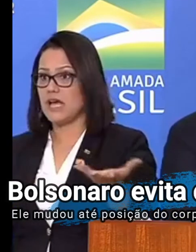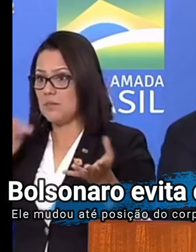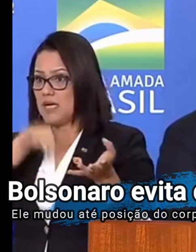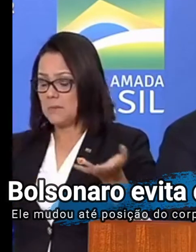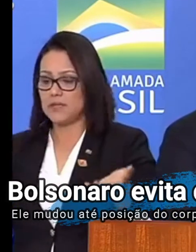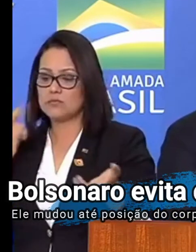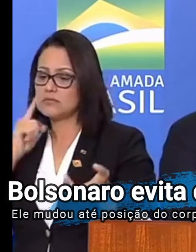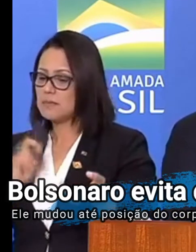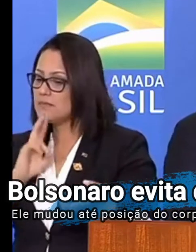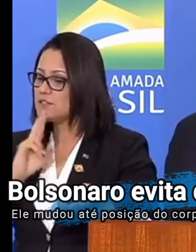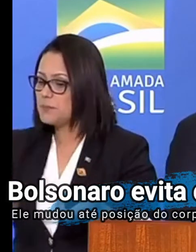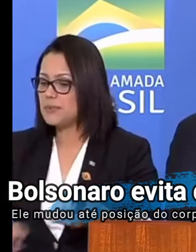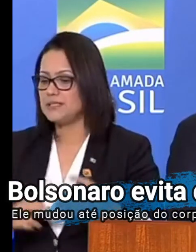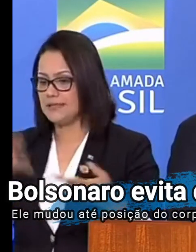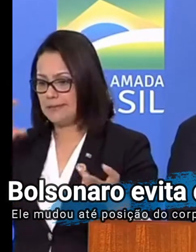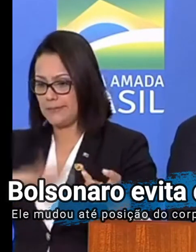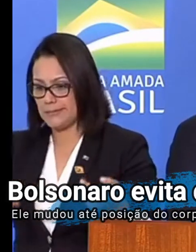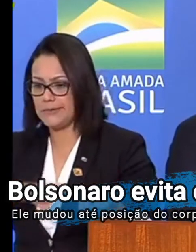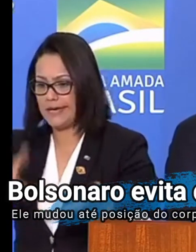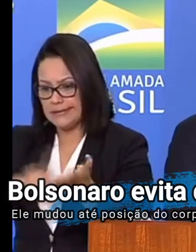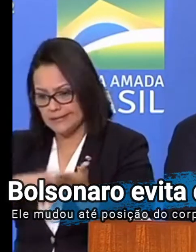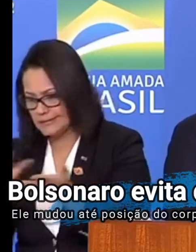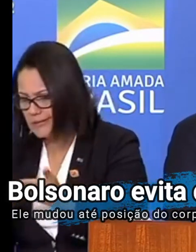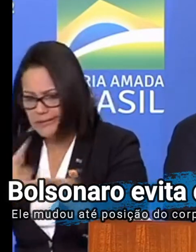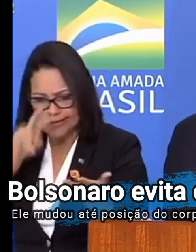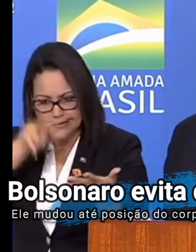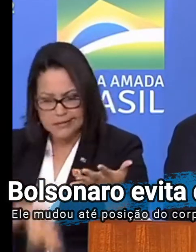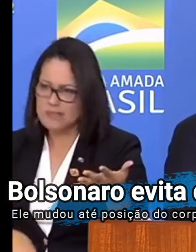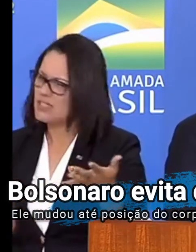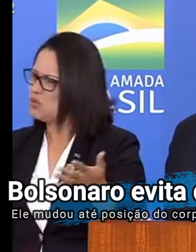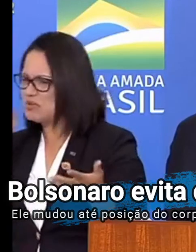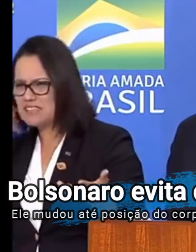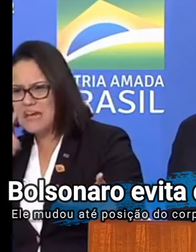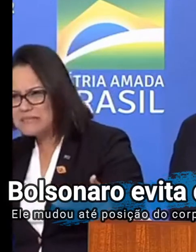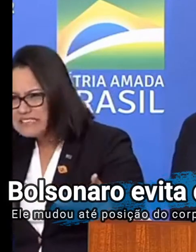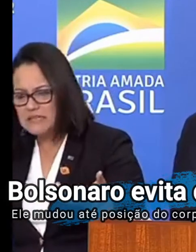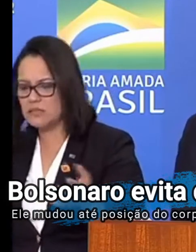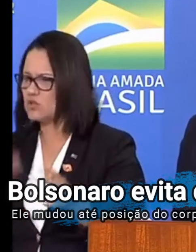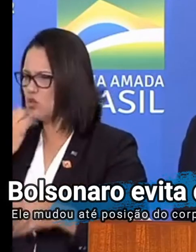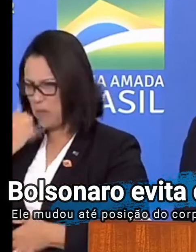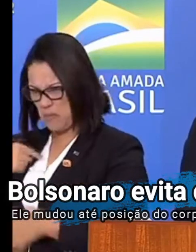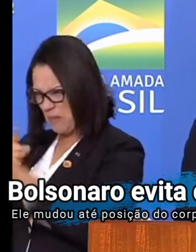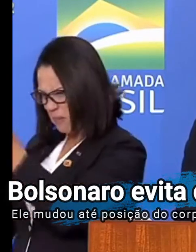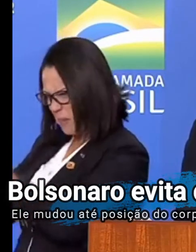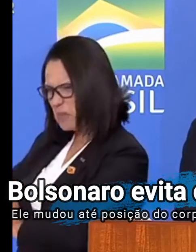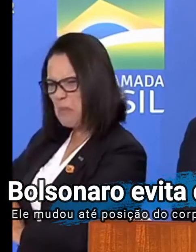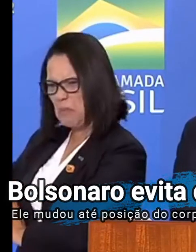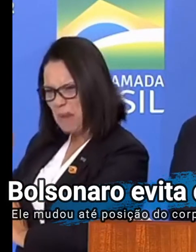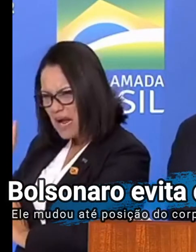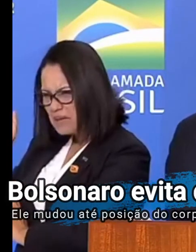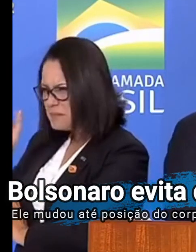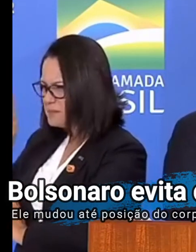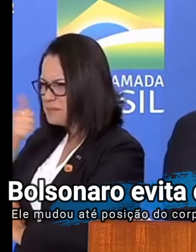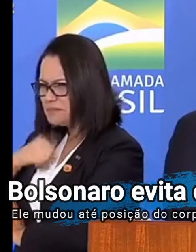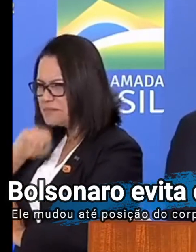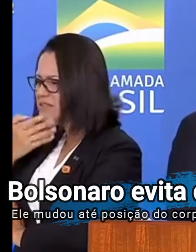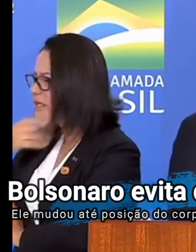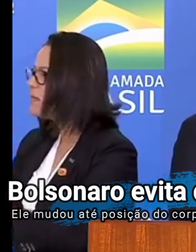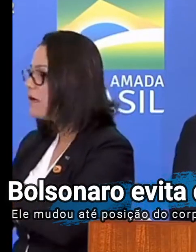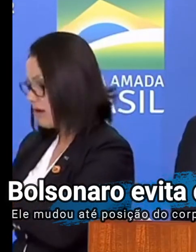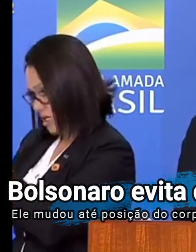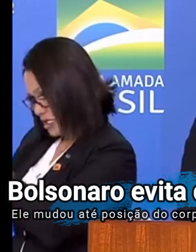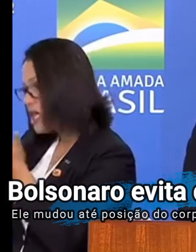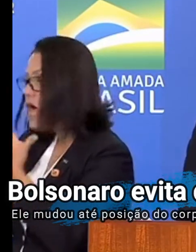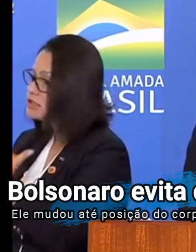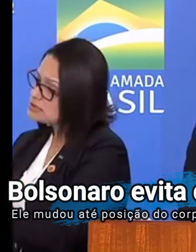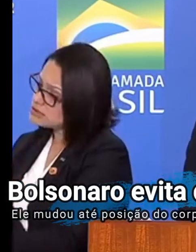uma pergunta básica ineficiência me desculpa não tem que perguntar pro pai e irresponsável nessa questão se ele quer ou